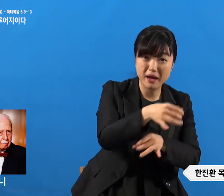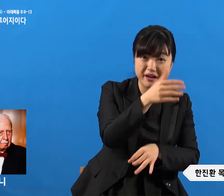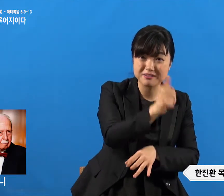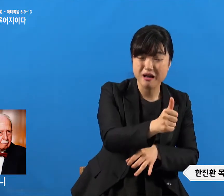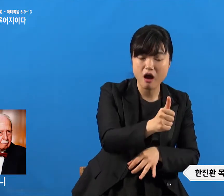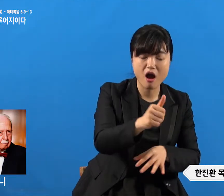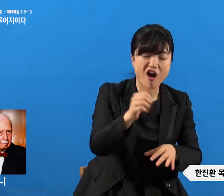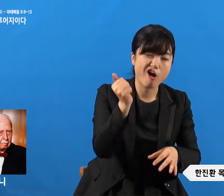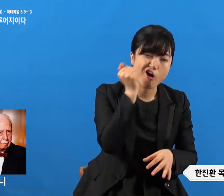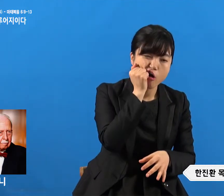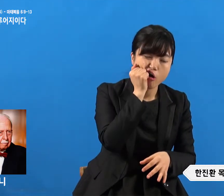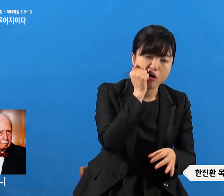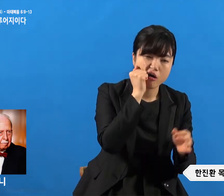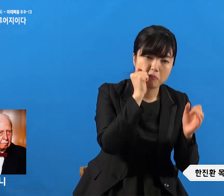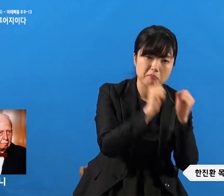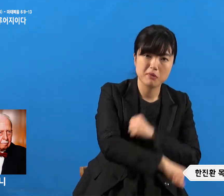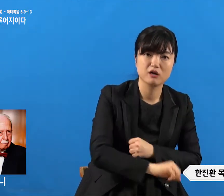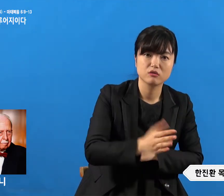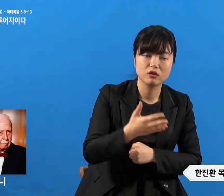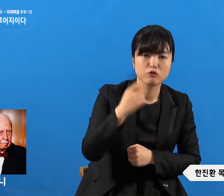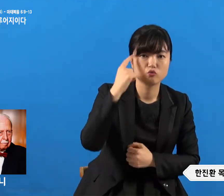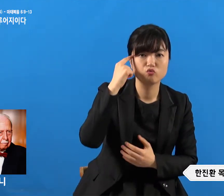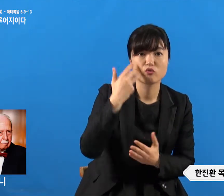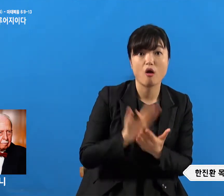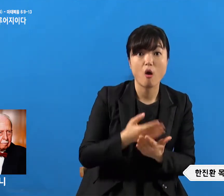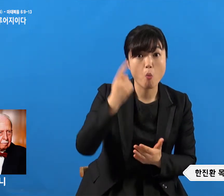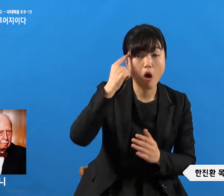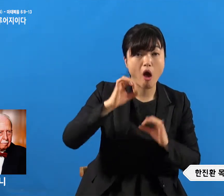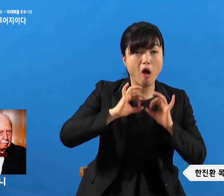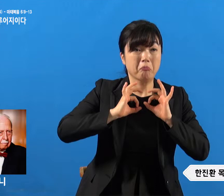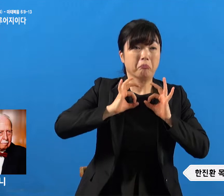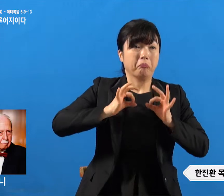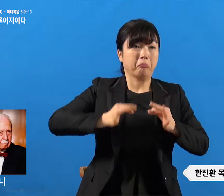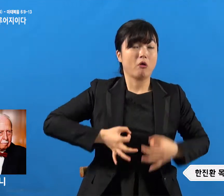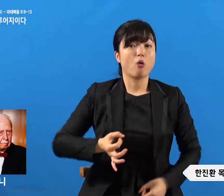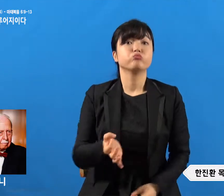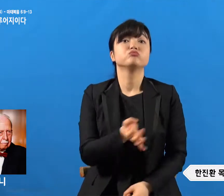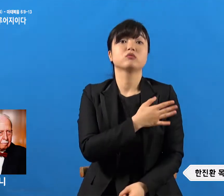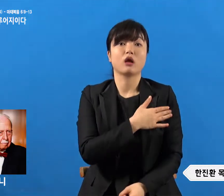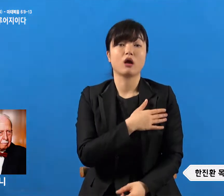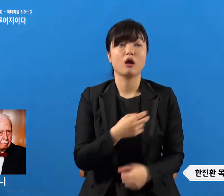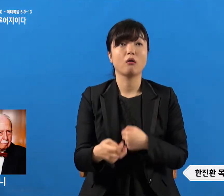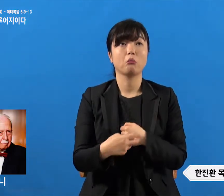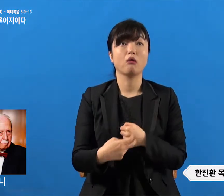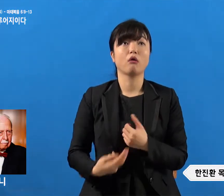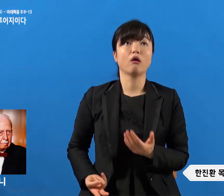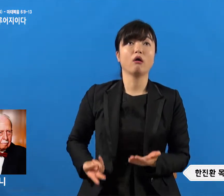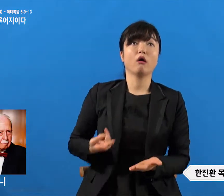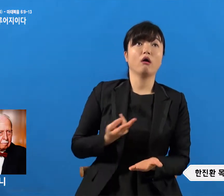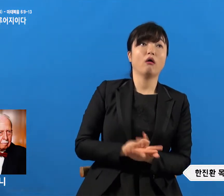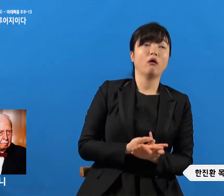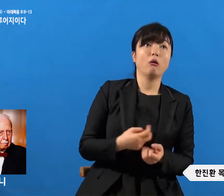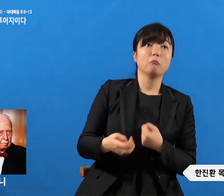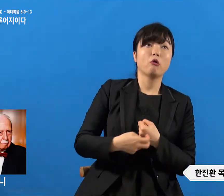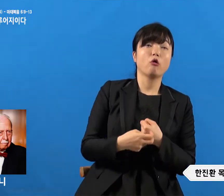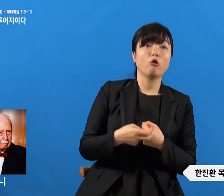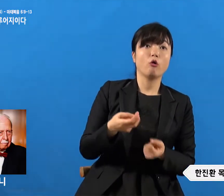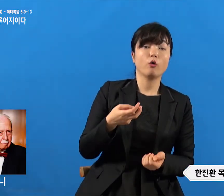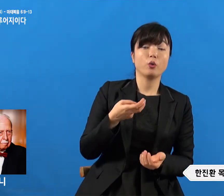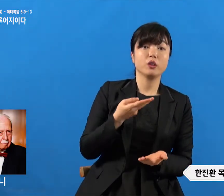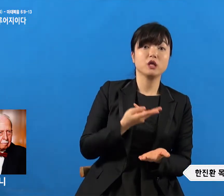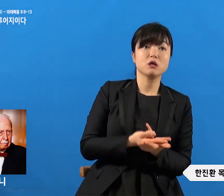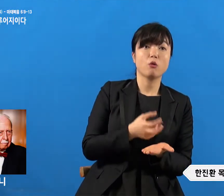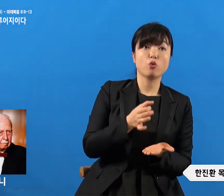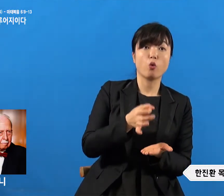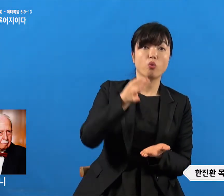말았습니다. 너무나도 충격을 받았습니다. 병원에 입원을 했는데 입원비마저 댈 수